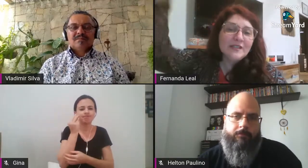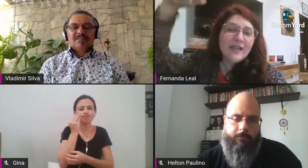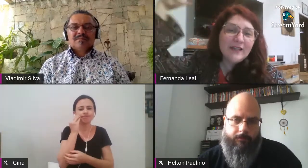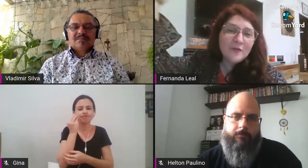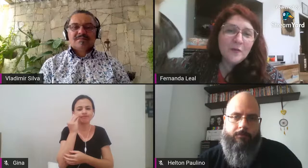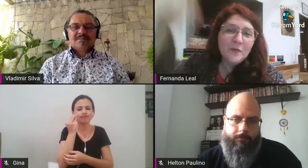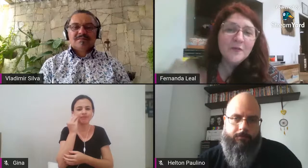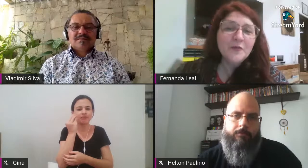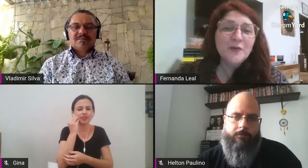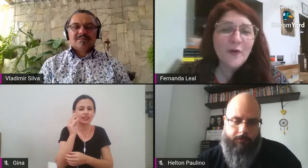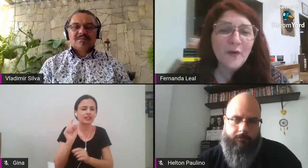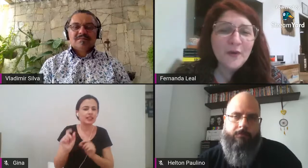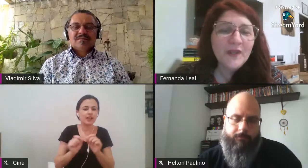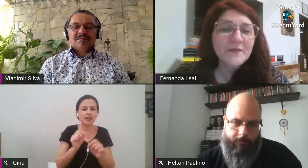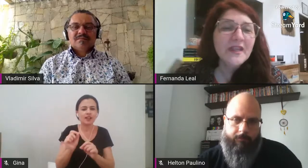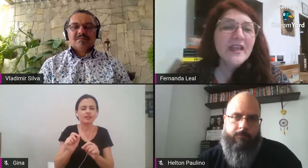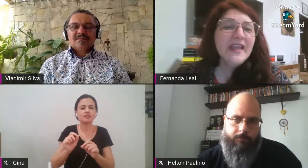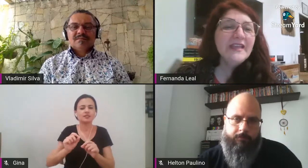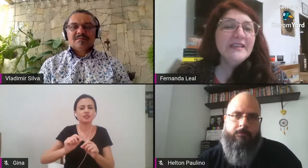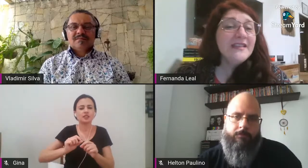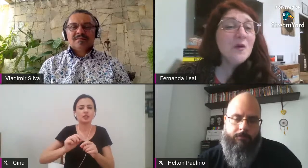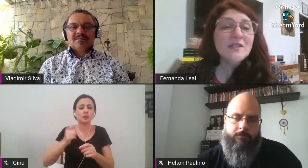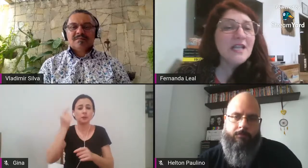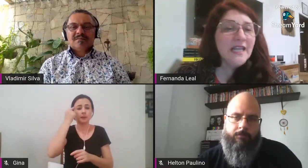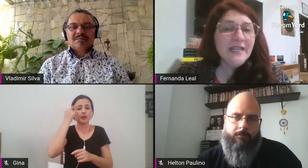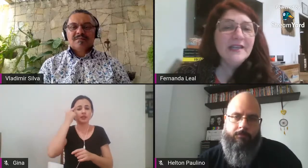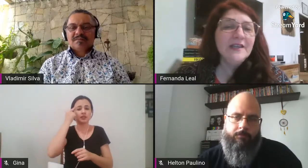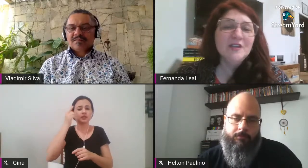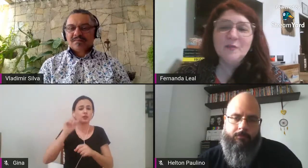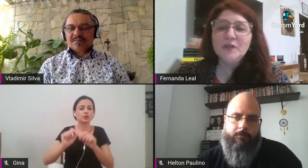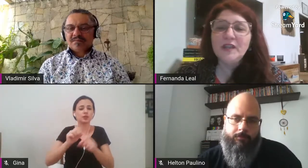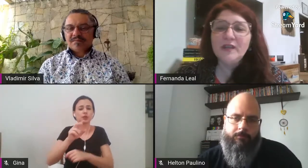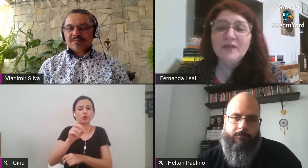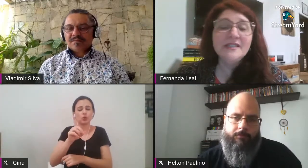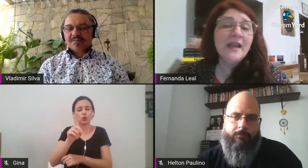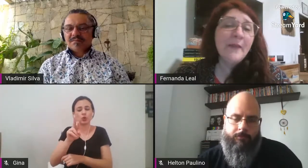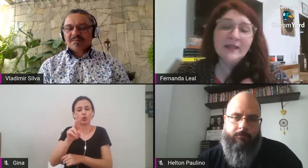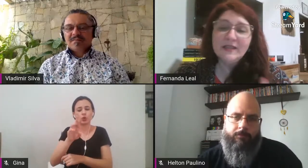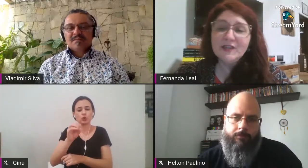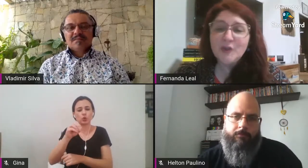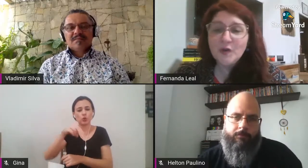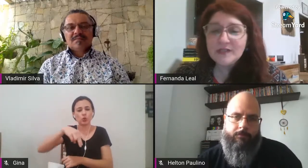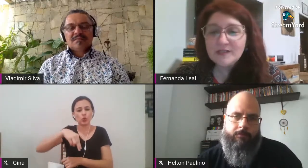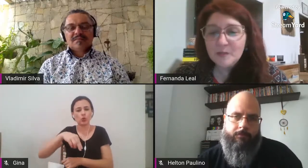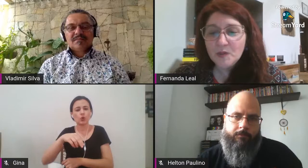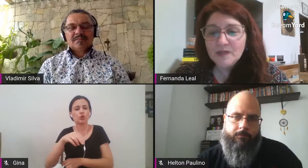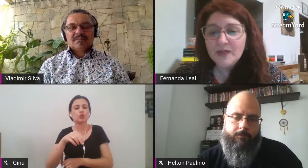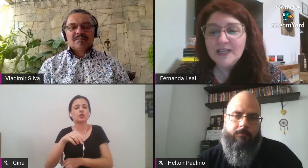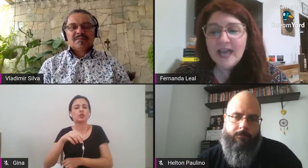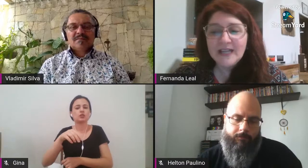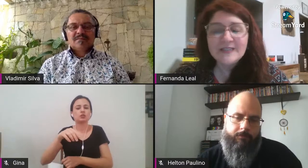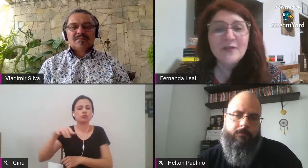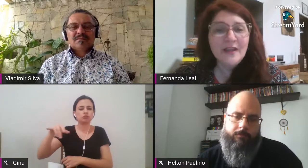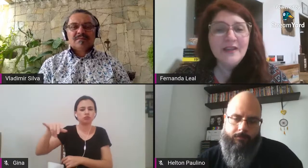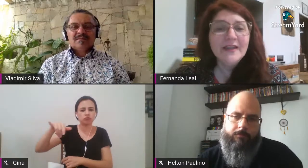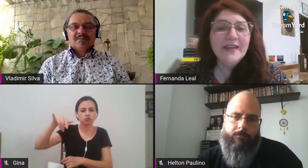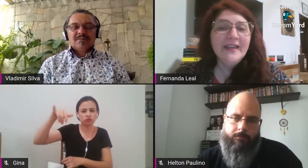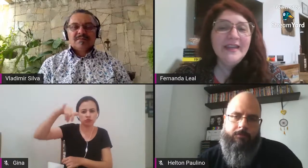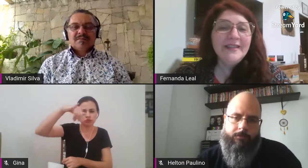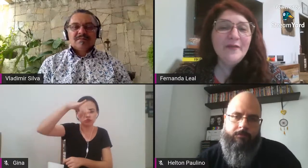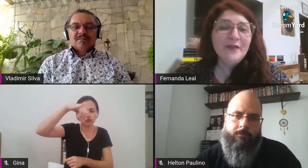da universidade com o drone, tanta coisa linda que a gente poderia fazer a partir das nossas possibilidades,